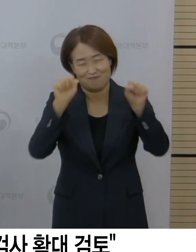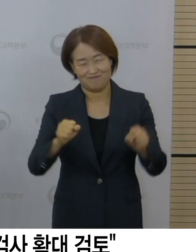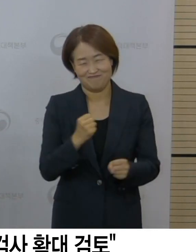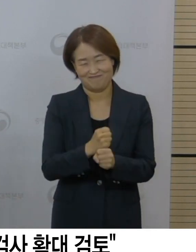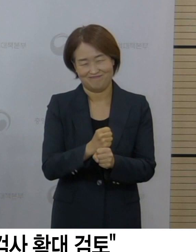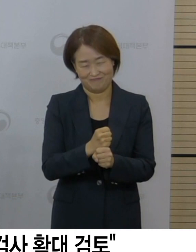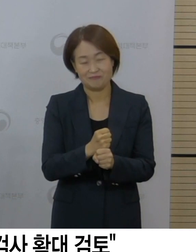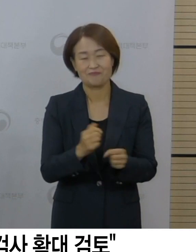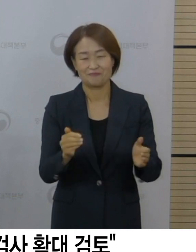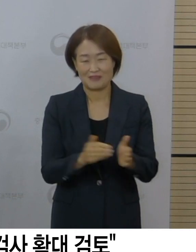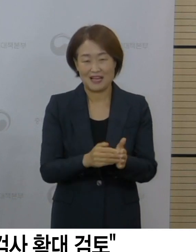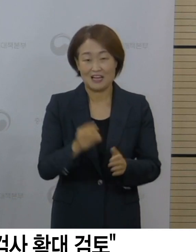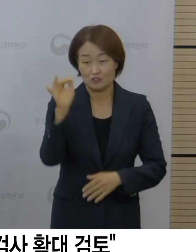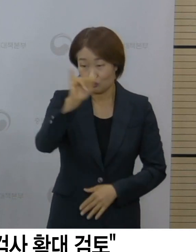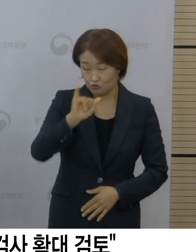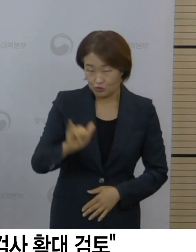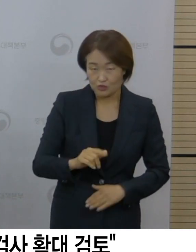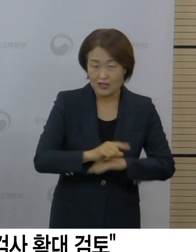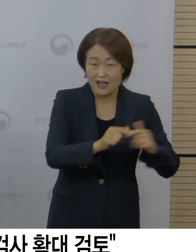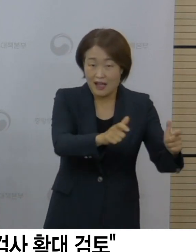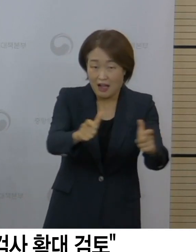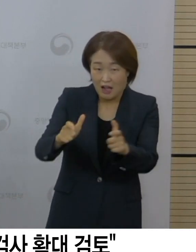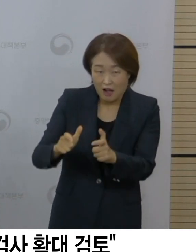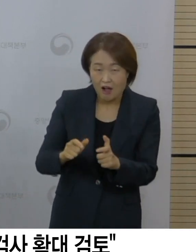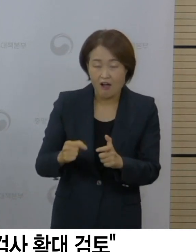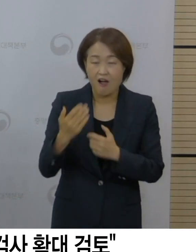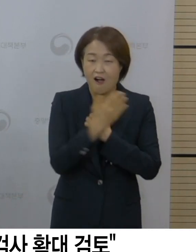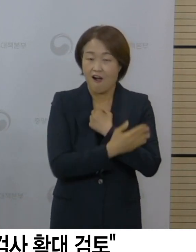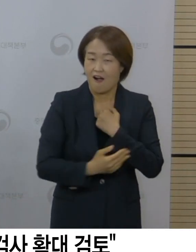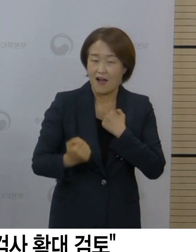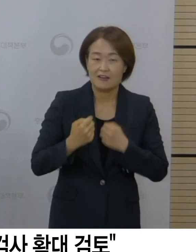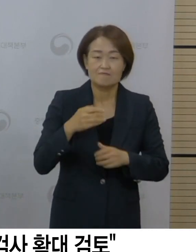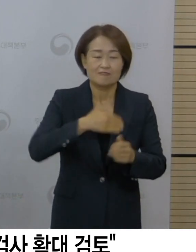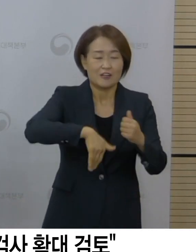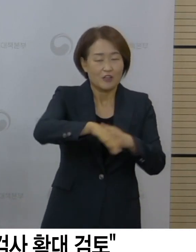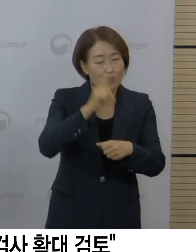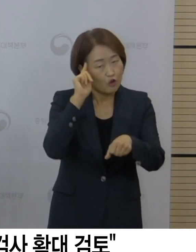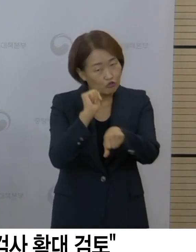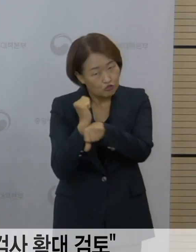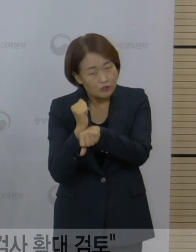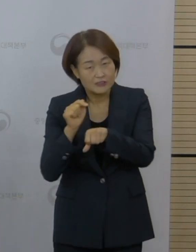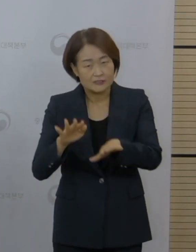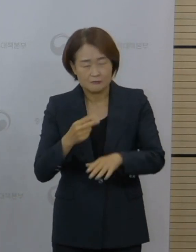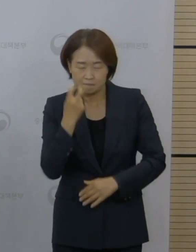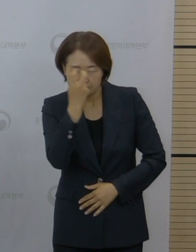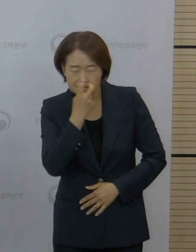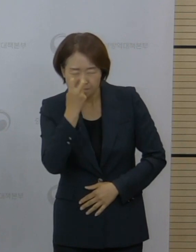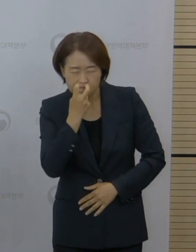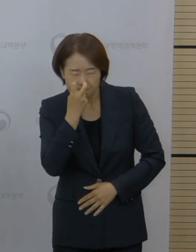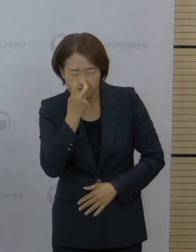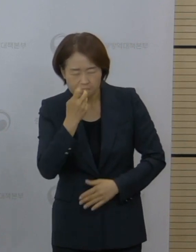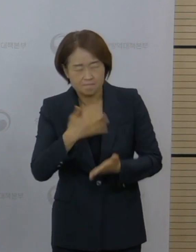대비해서 전국 시도 보건환경연구원에서의 검사 확대도 검토하고 있습니다.